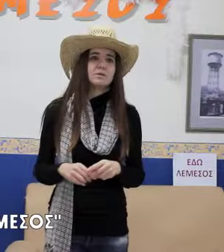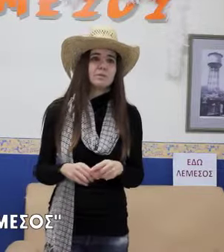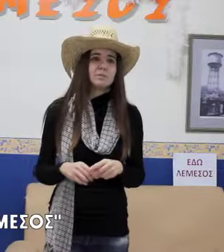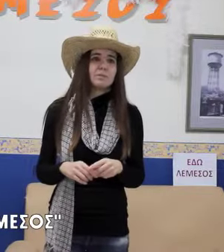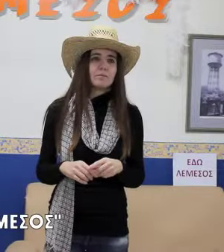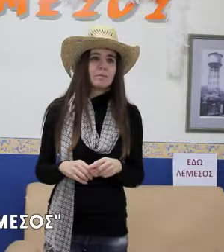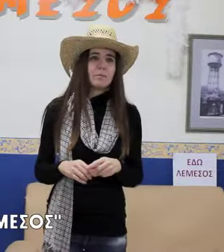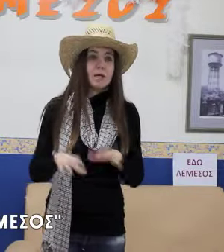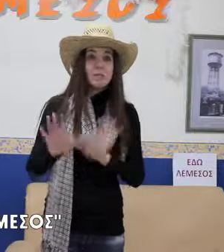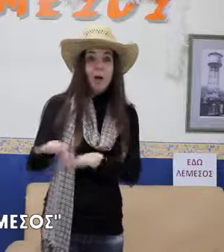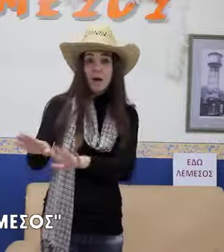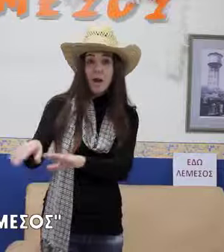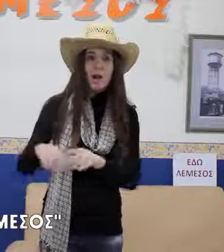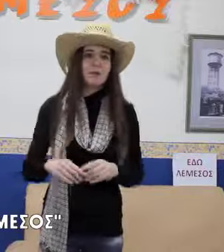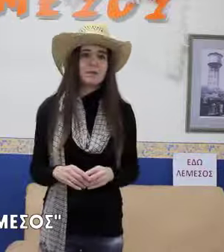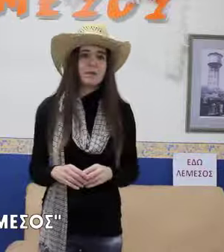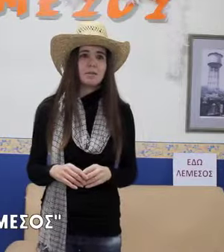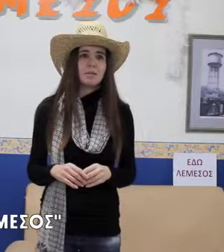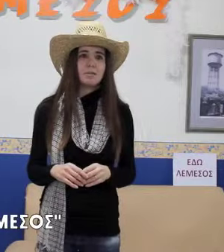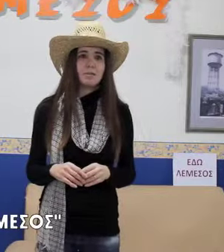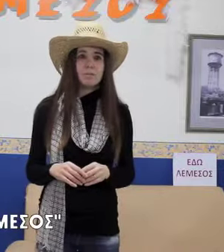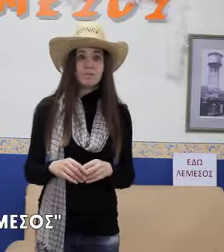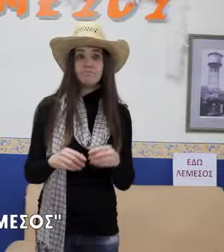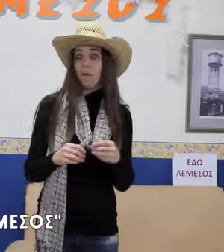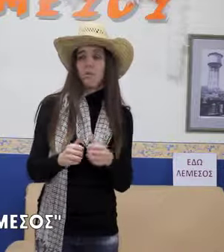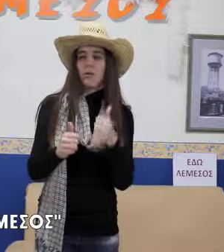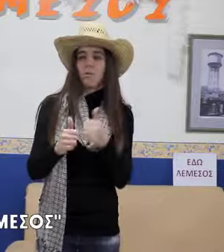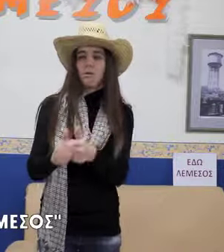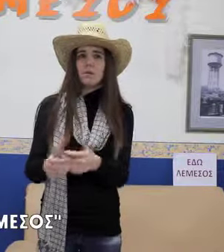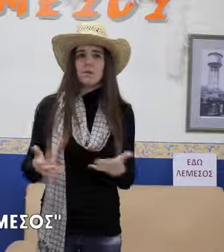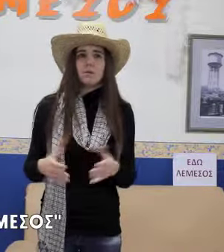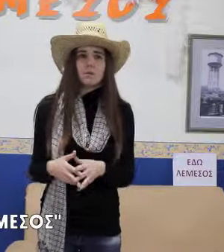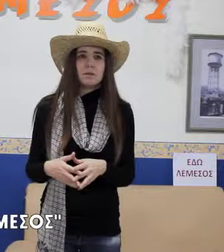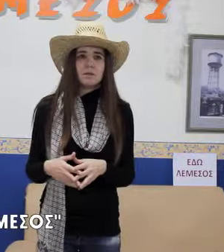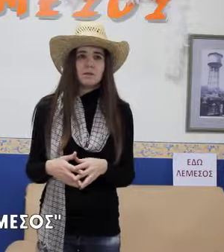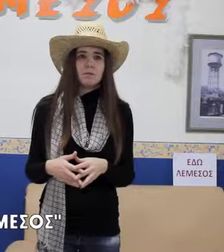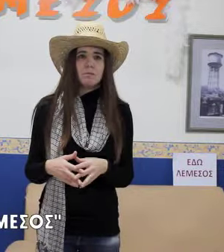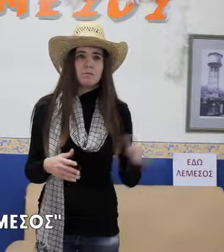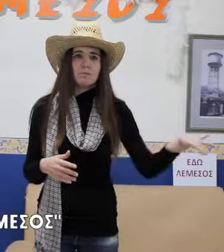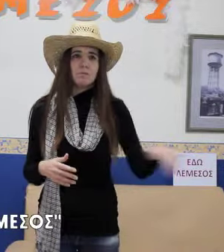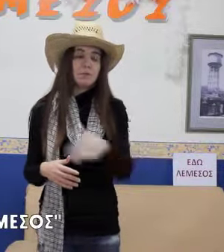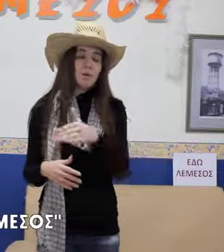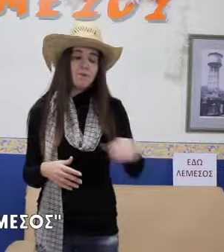Η παρέλαση θα ακολουθήσει τη Λεωφόρου Μακαρίου του